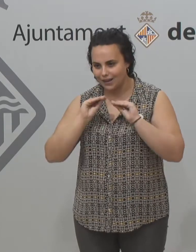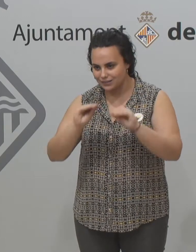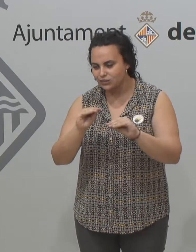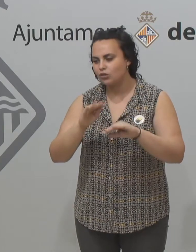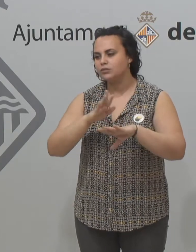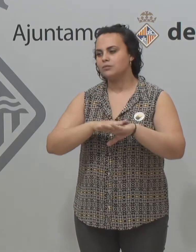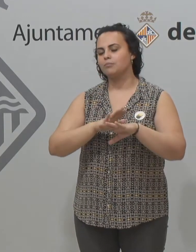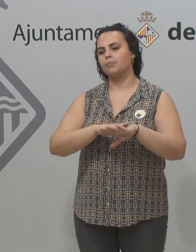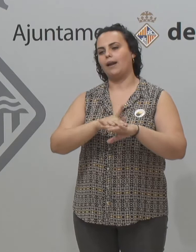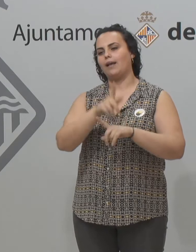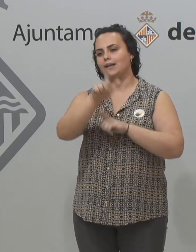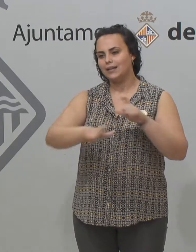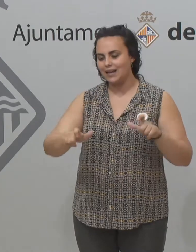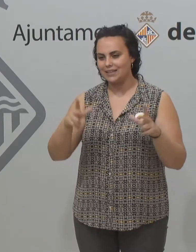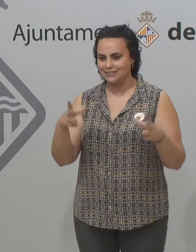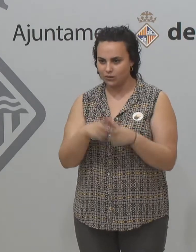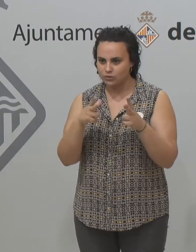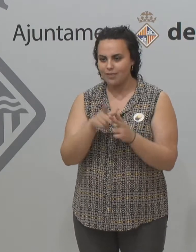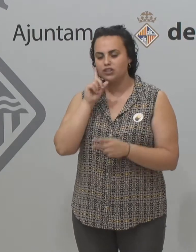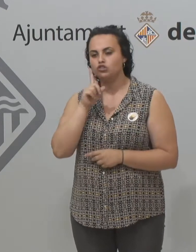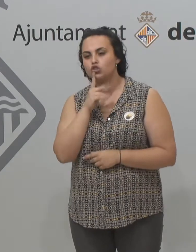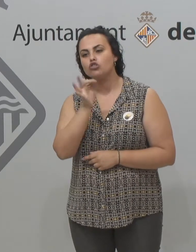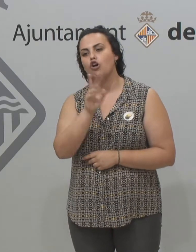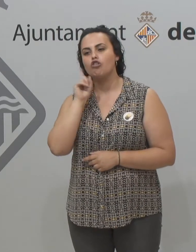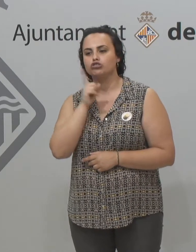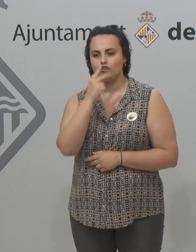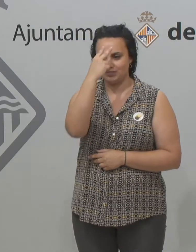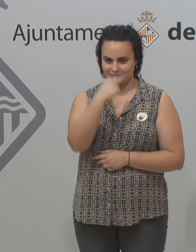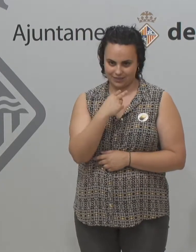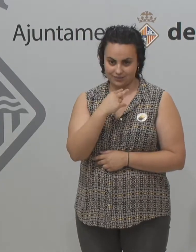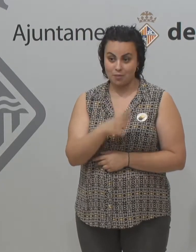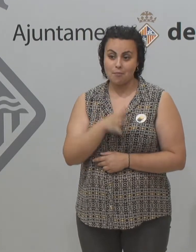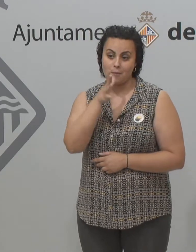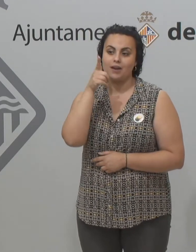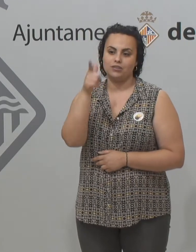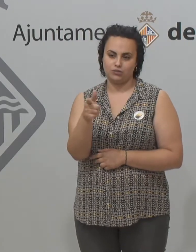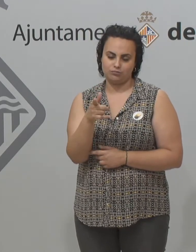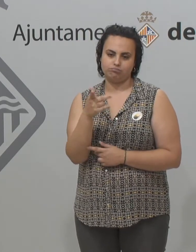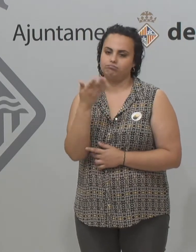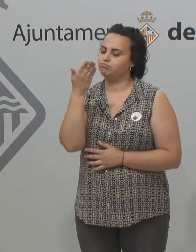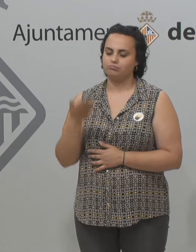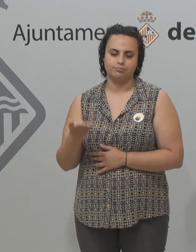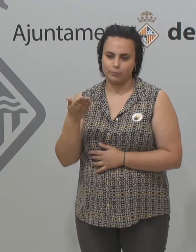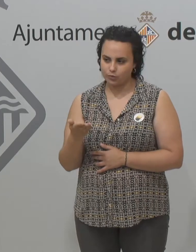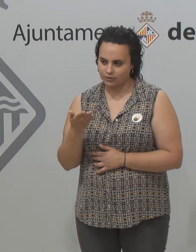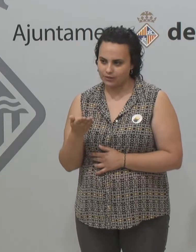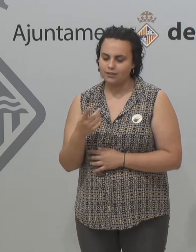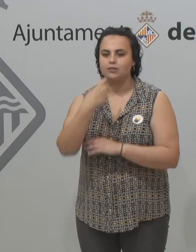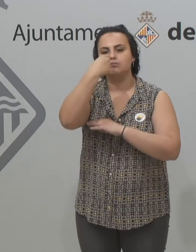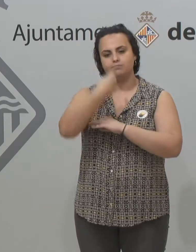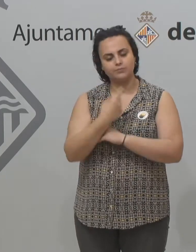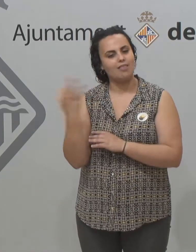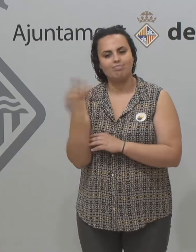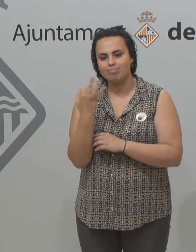ciutadanes i ciutadans que siguin sordes o sordcegues. És per això que tenim l'obligació de disposar d'adaptacions visuals